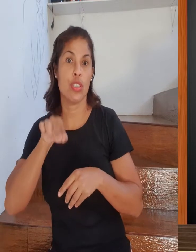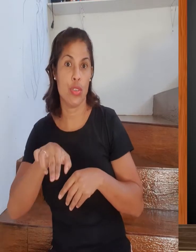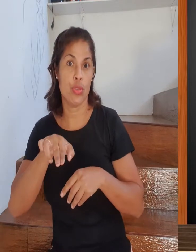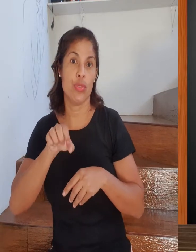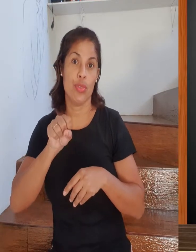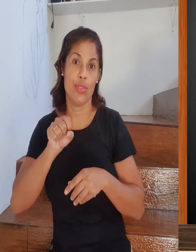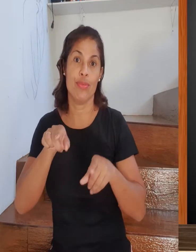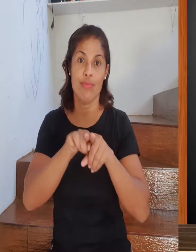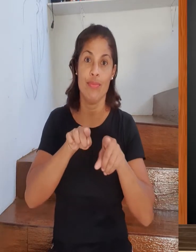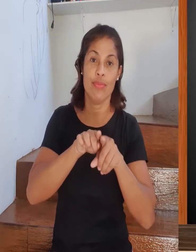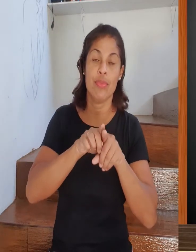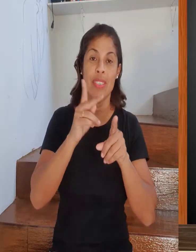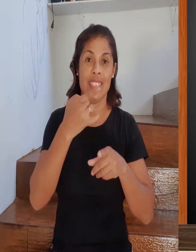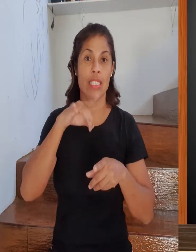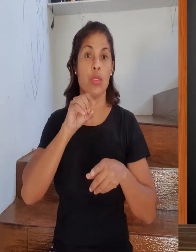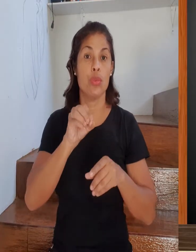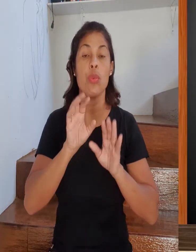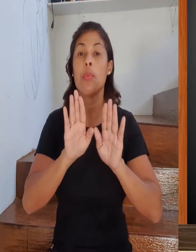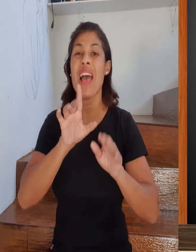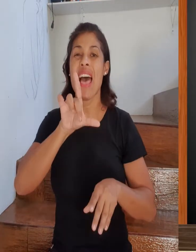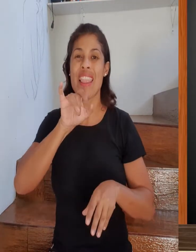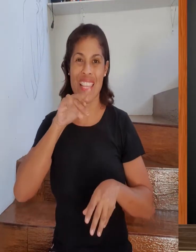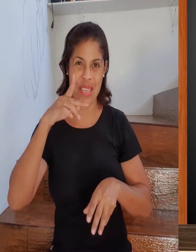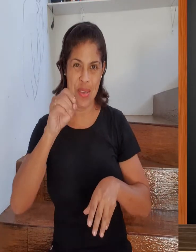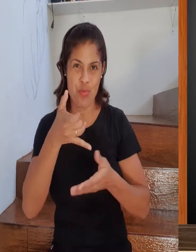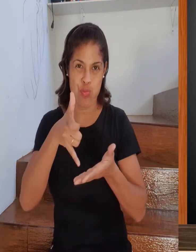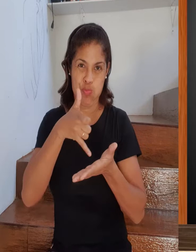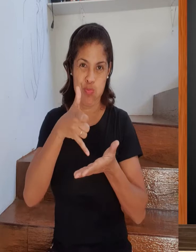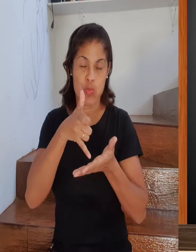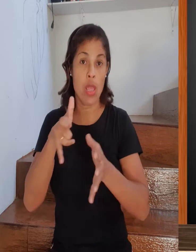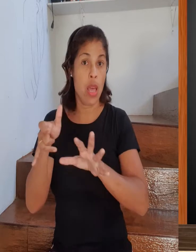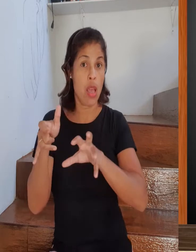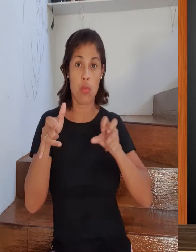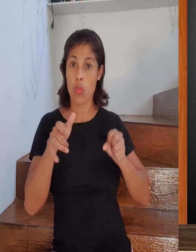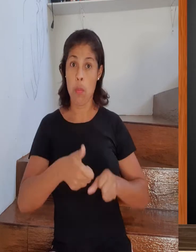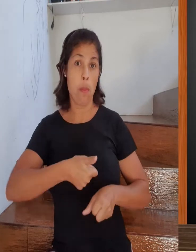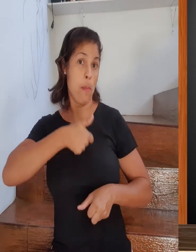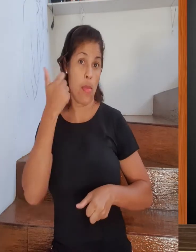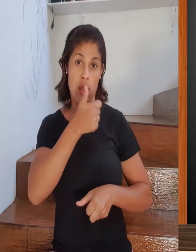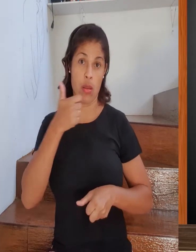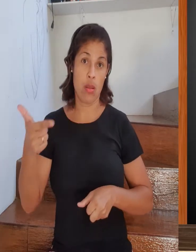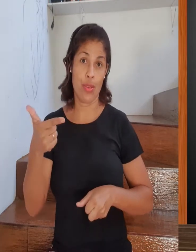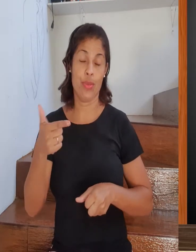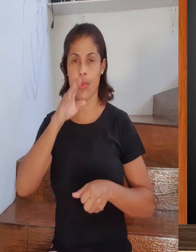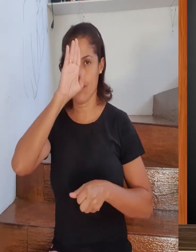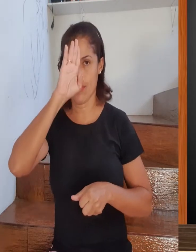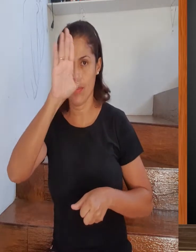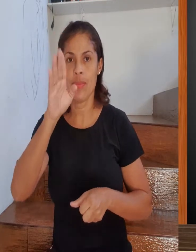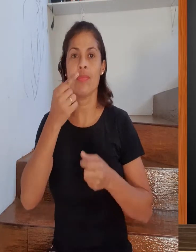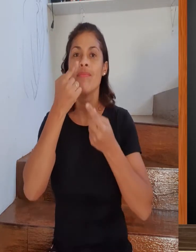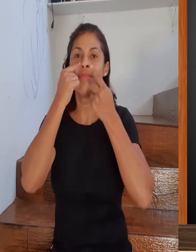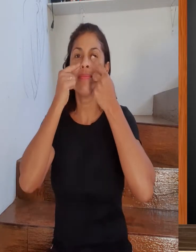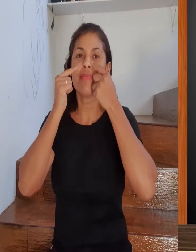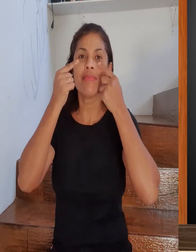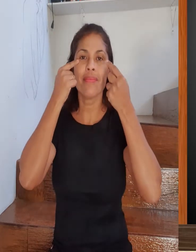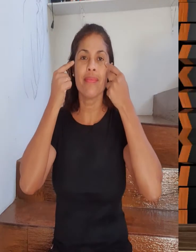hidrossolúveis. Por outro lado, substâncias lipossolúveis tem uma melhor absorção, principalmente